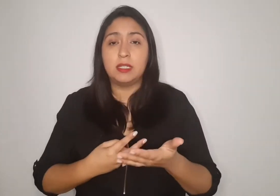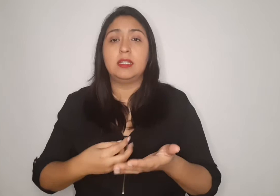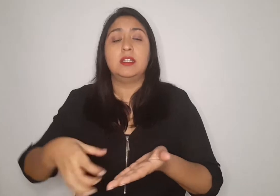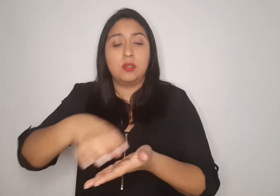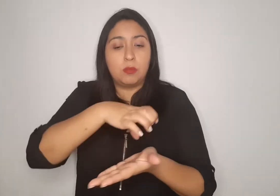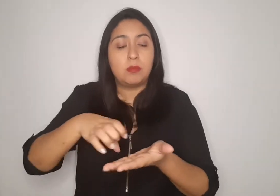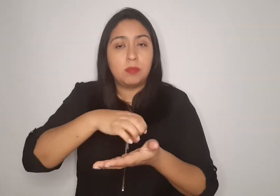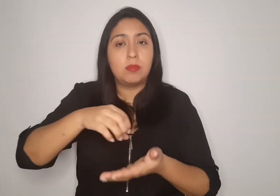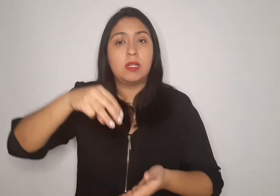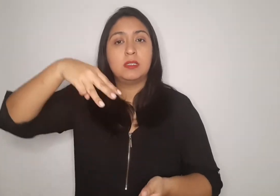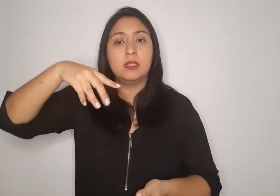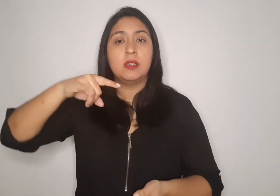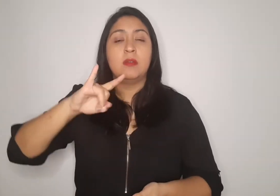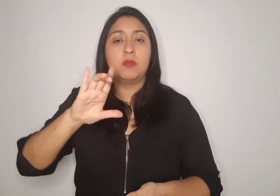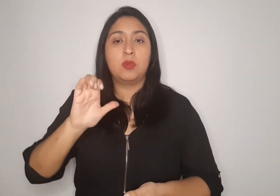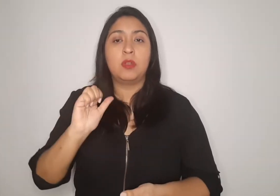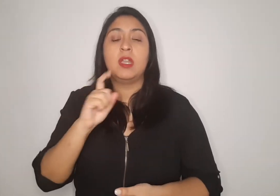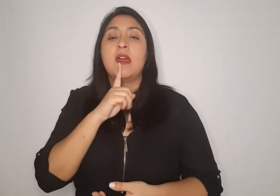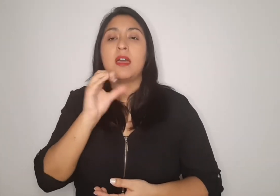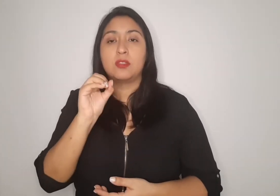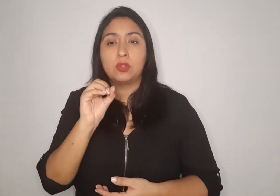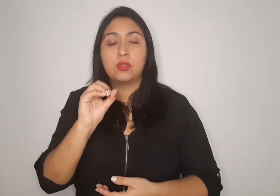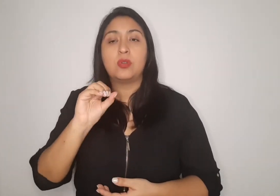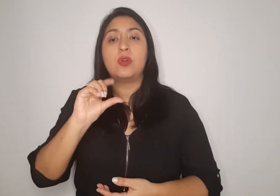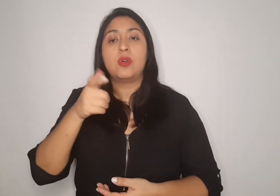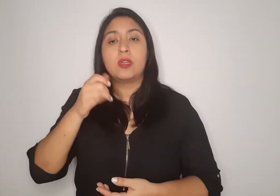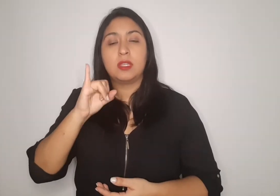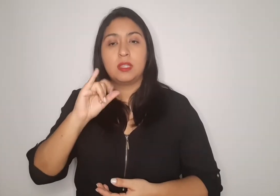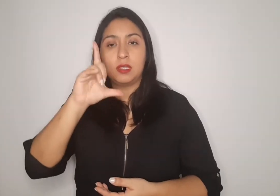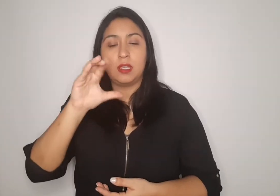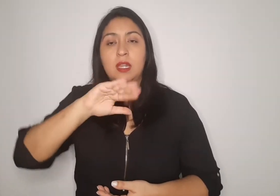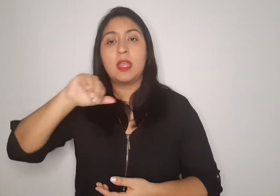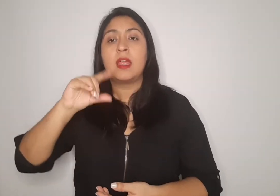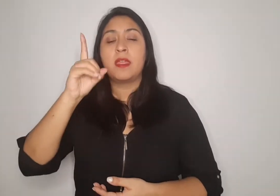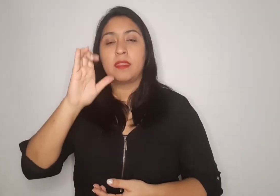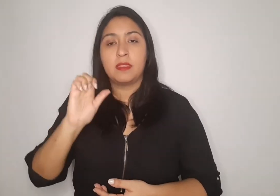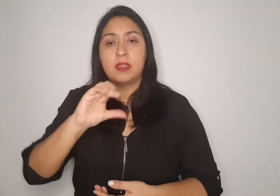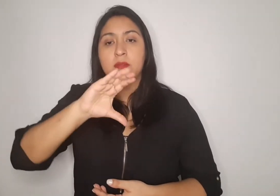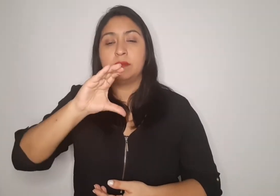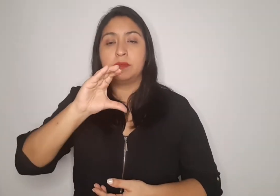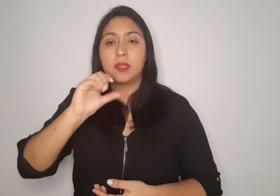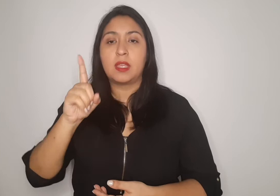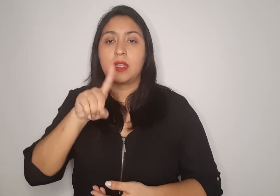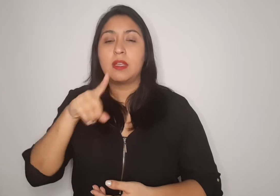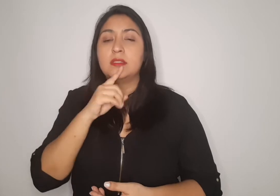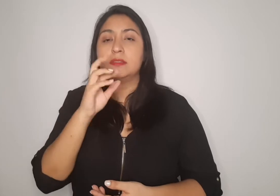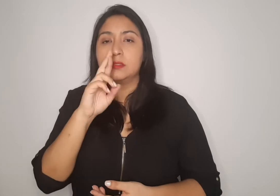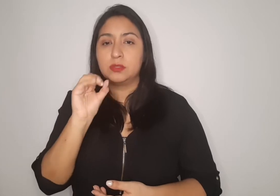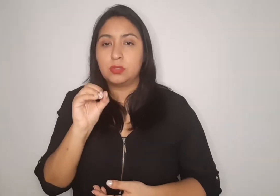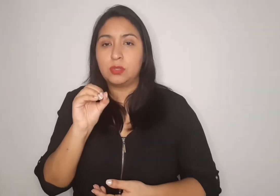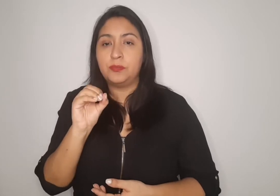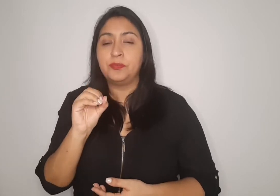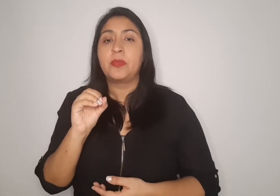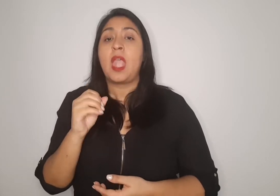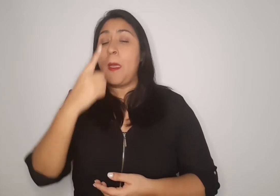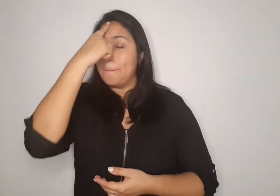episodios anteriores, fue el Museo Arqueológico de Santiago, en el cual se da a conocer a la ciudadanía la colección